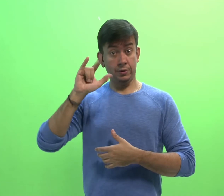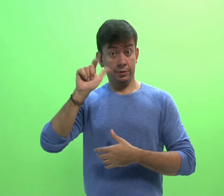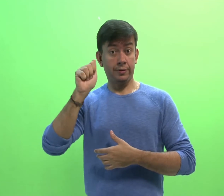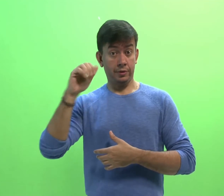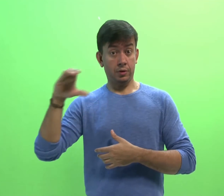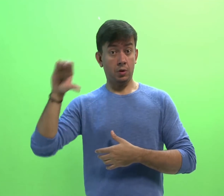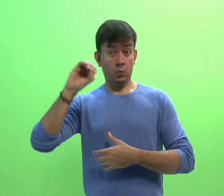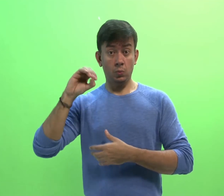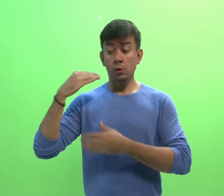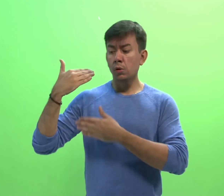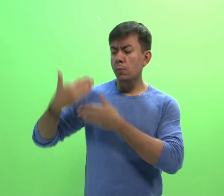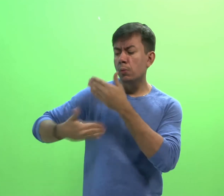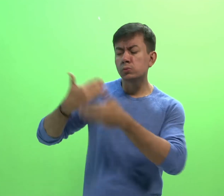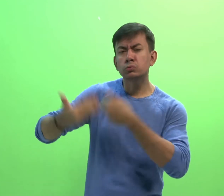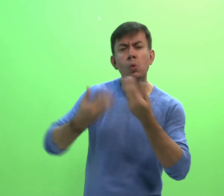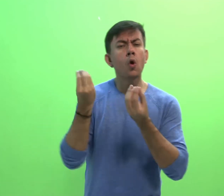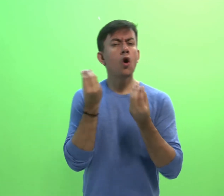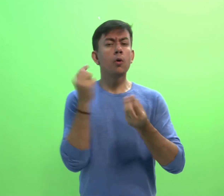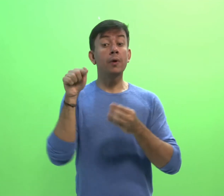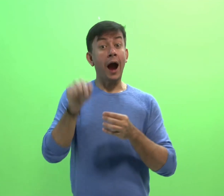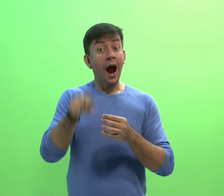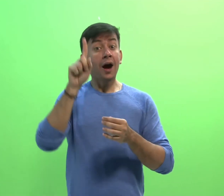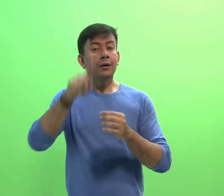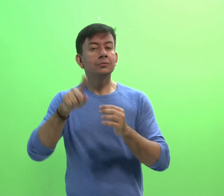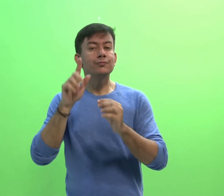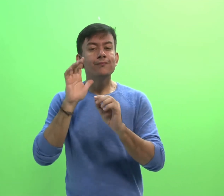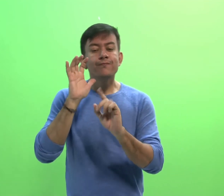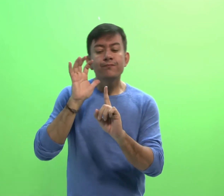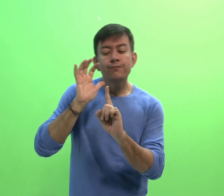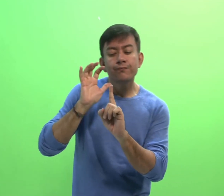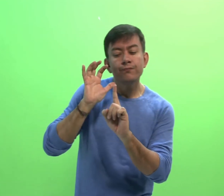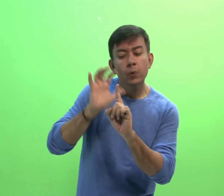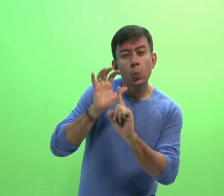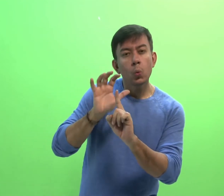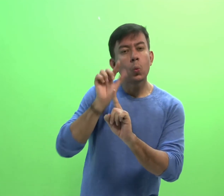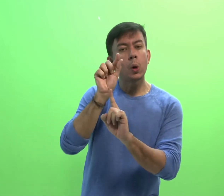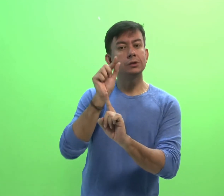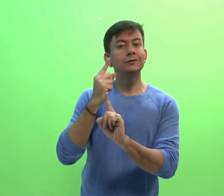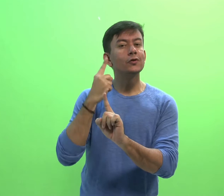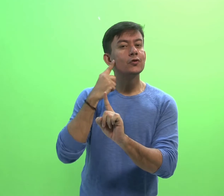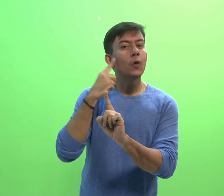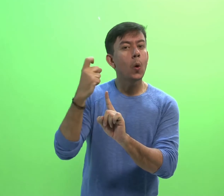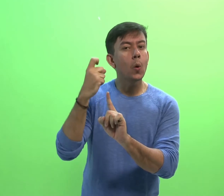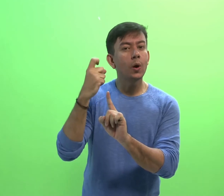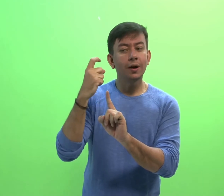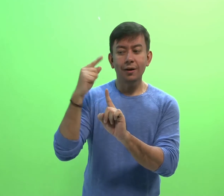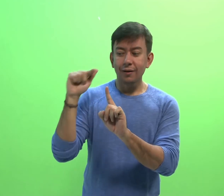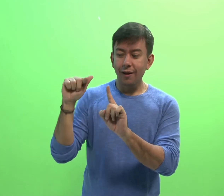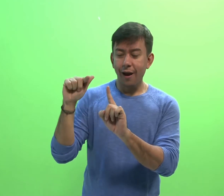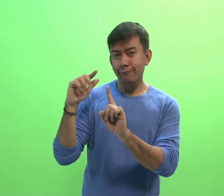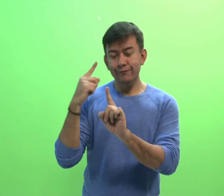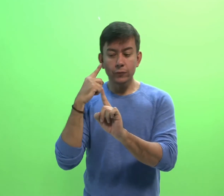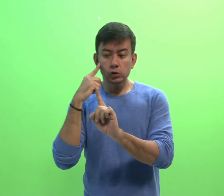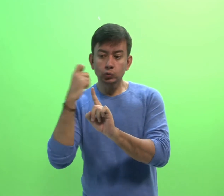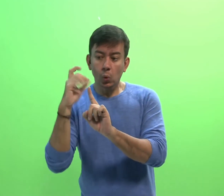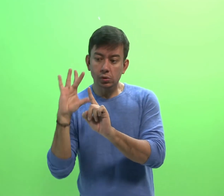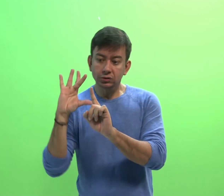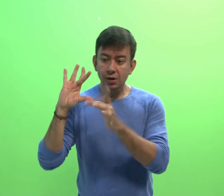ele mostra que o som ele gera uma certa influência no processo. Então,